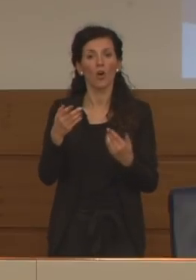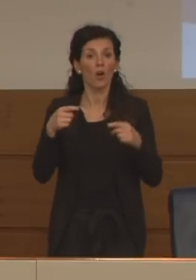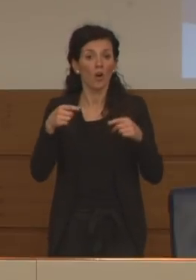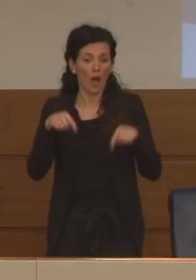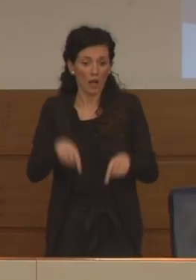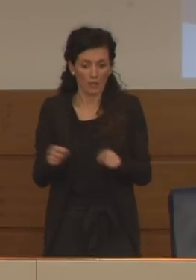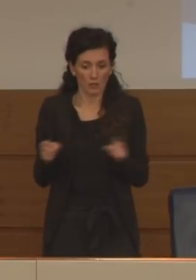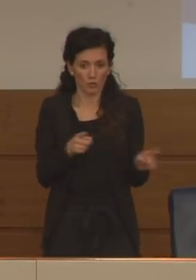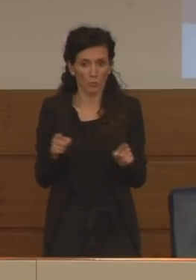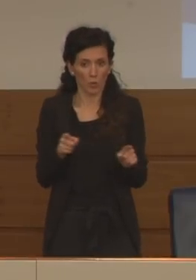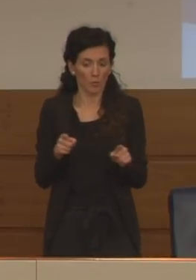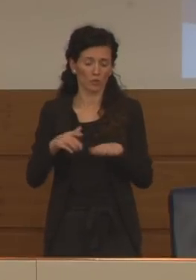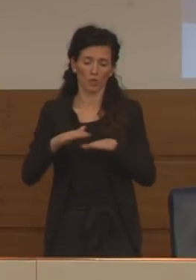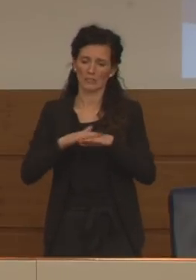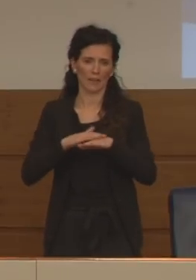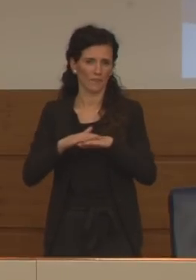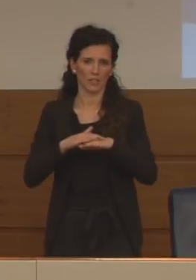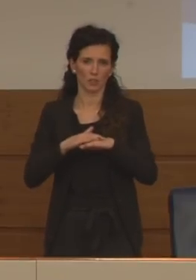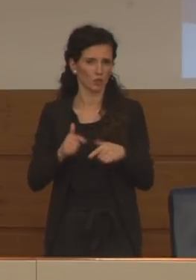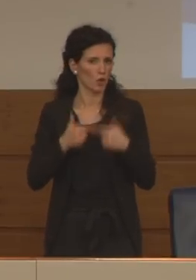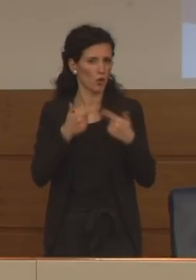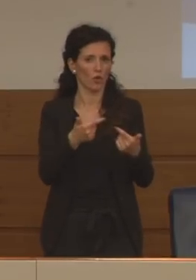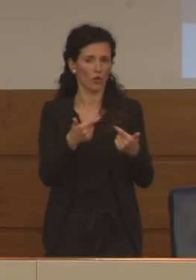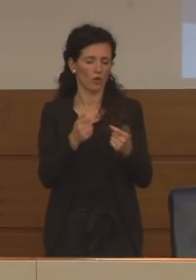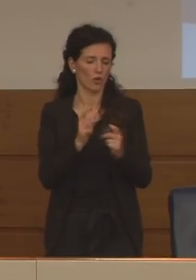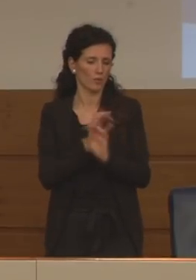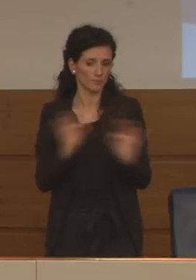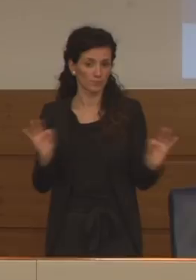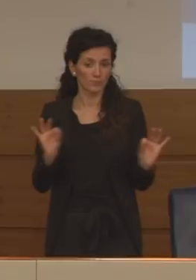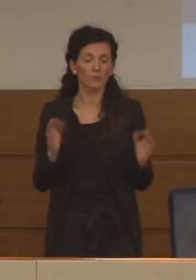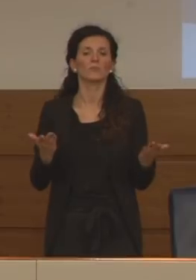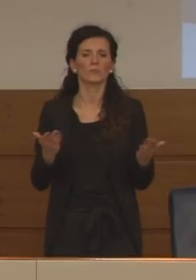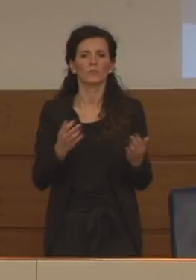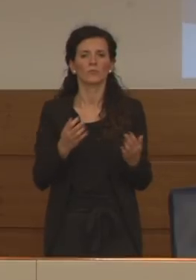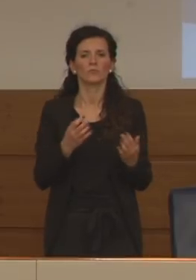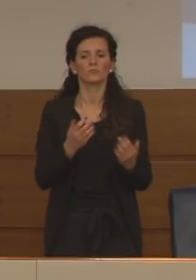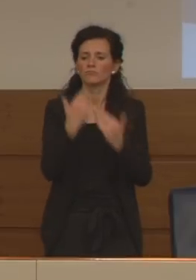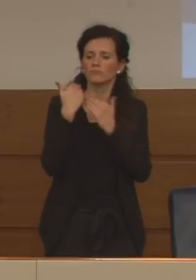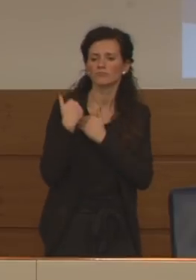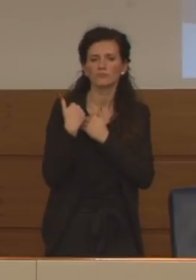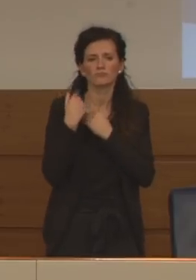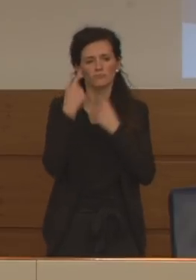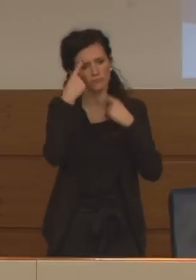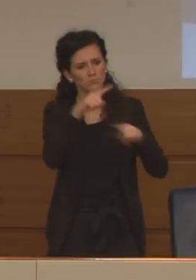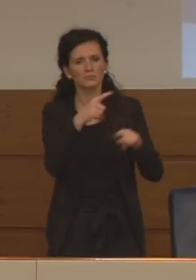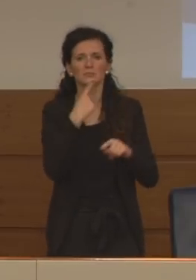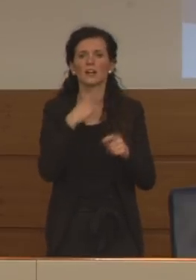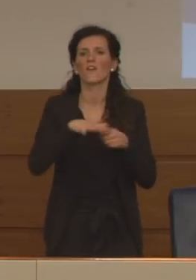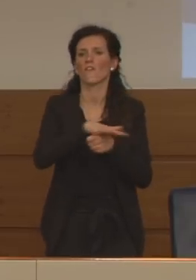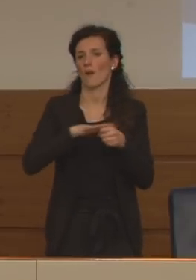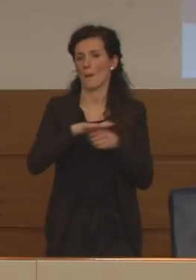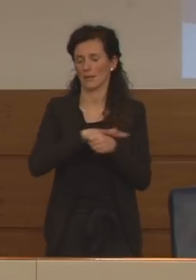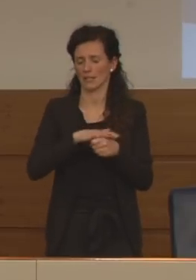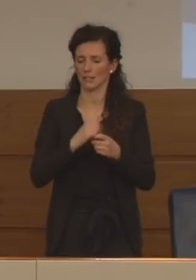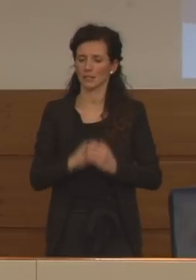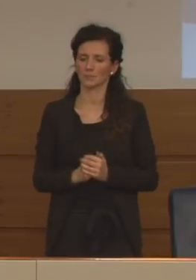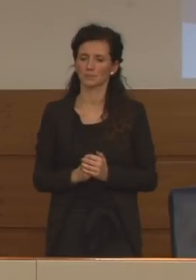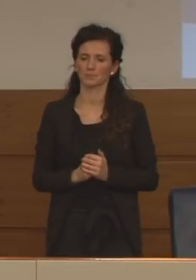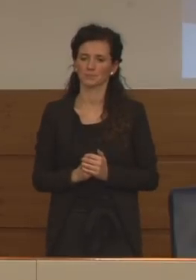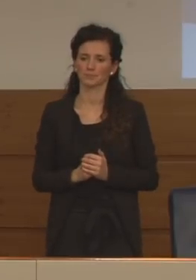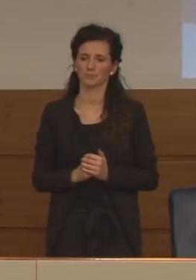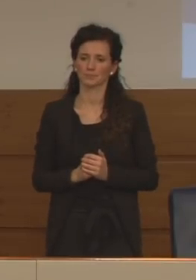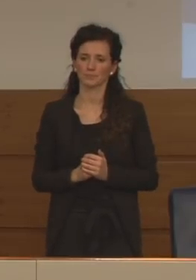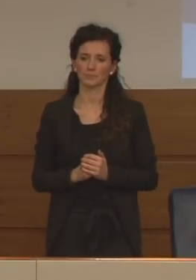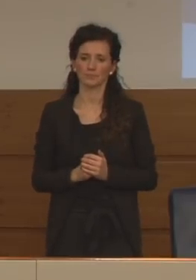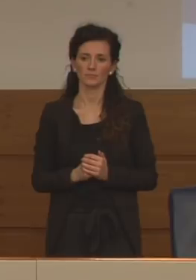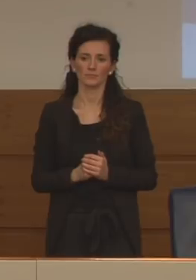assistenza di servizio non hanno e che quindi sono totalmente a carico della famiglia questo problema reale è un problema serio